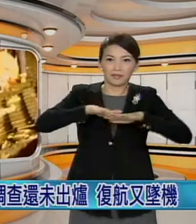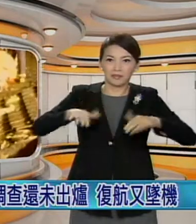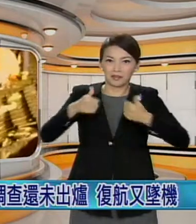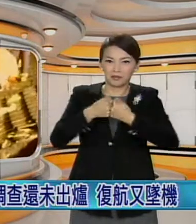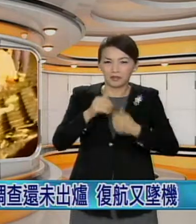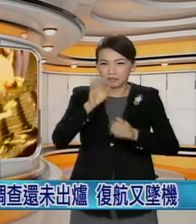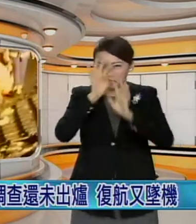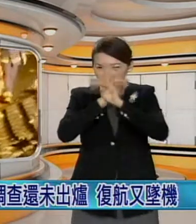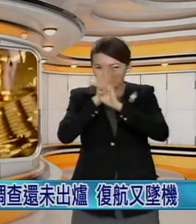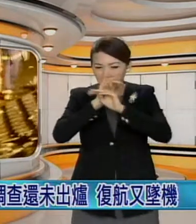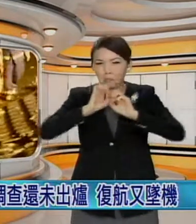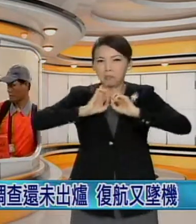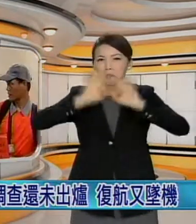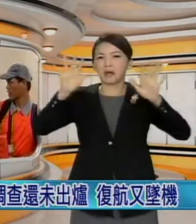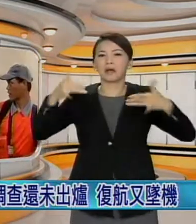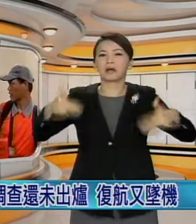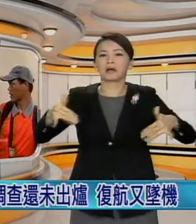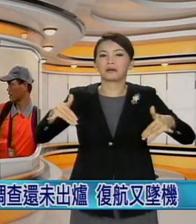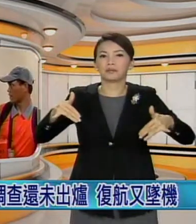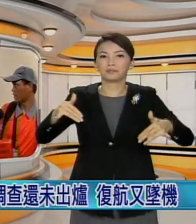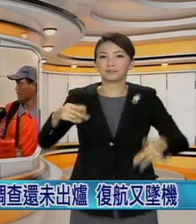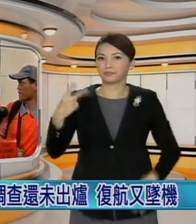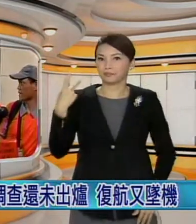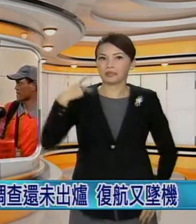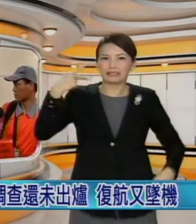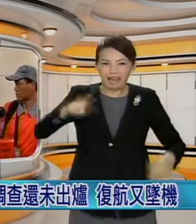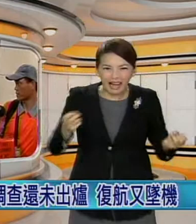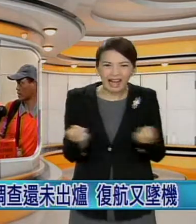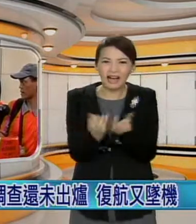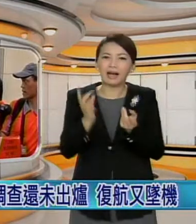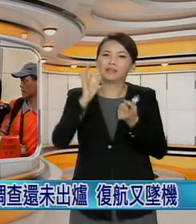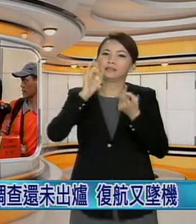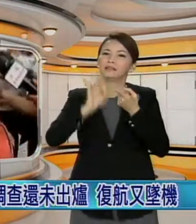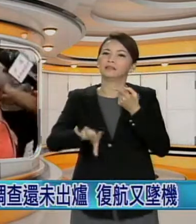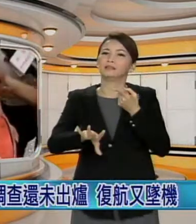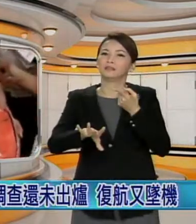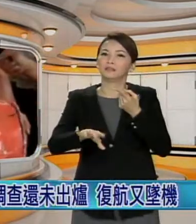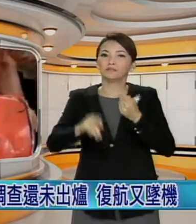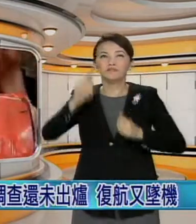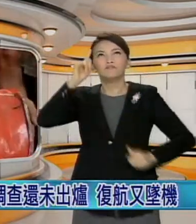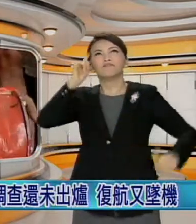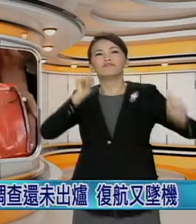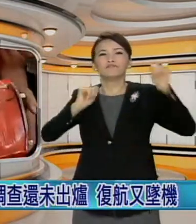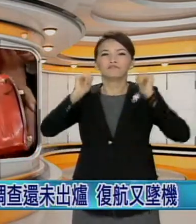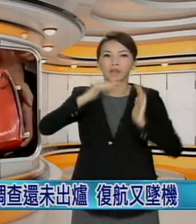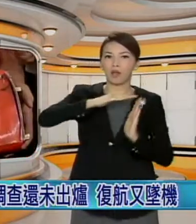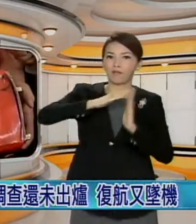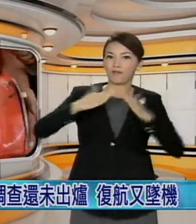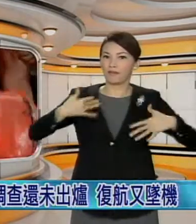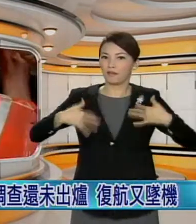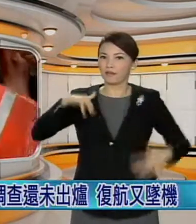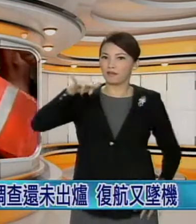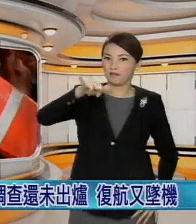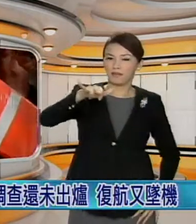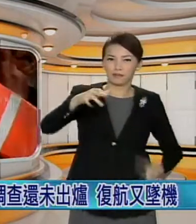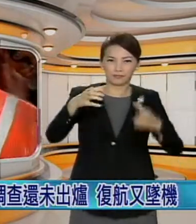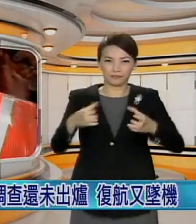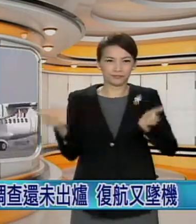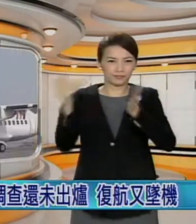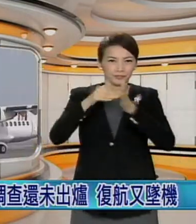会的调查都还没有出炉，又发生了重大的空难。回顾复兴航空成立以来，这